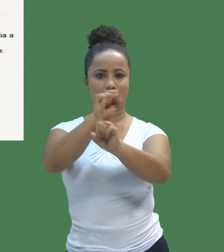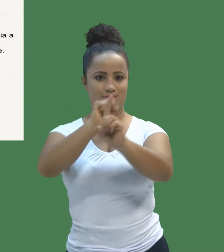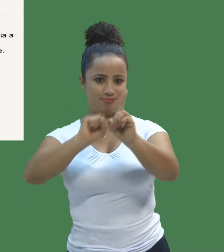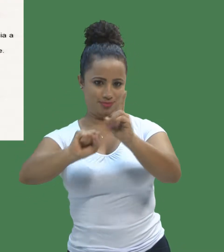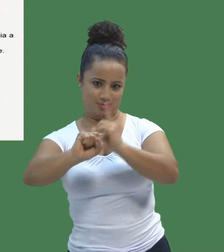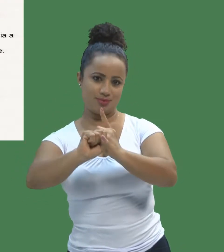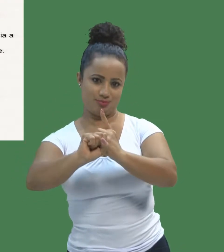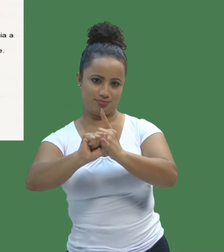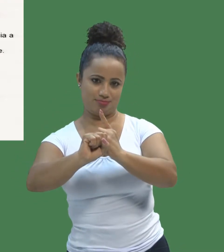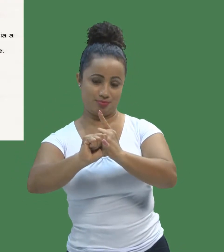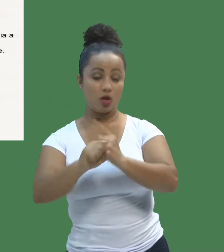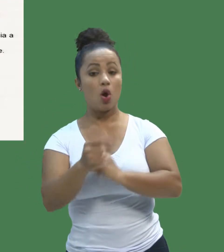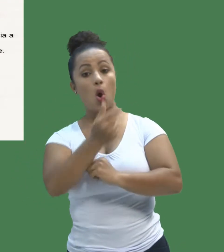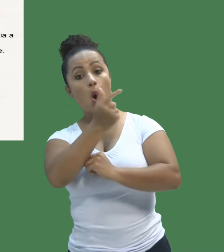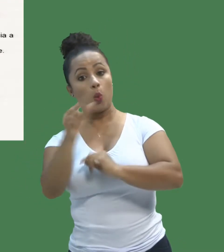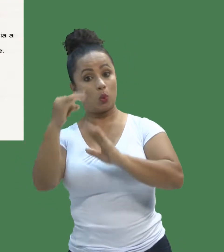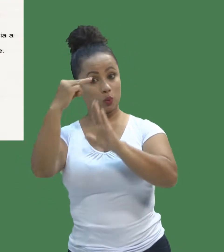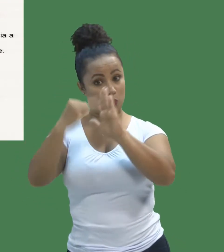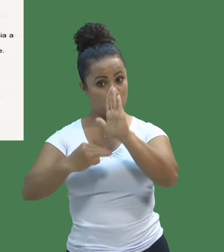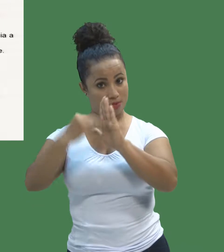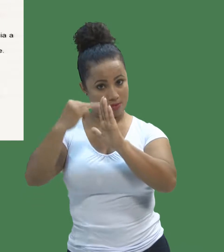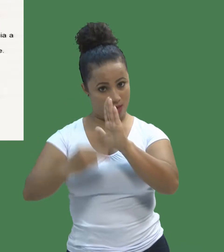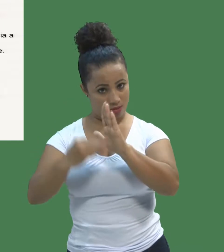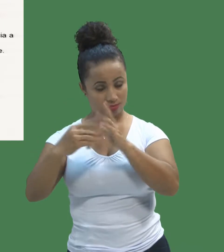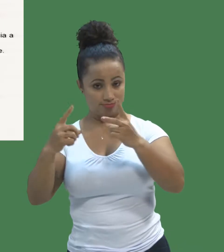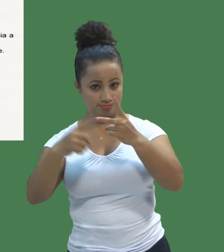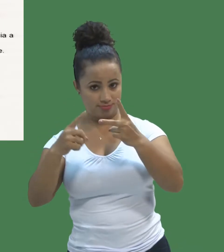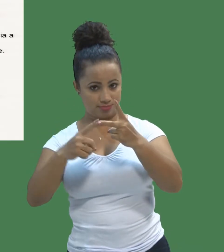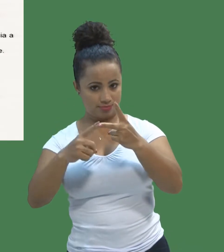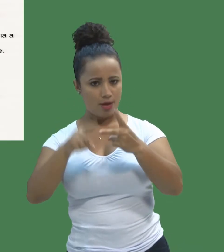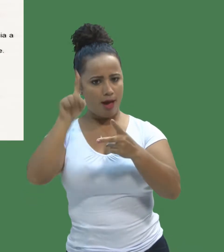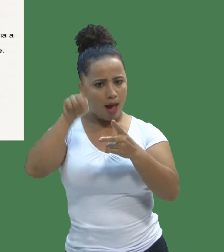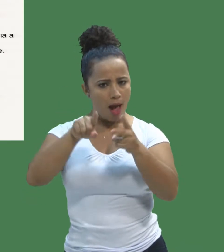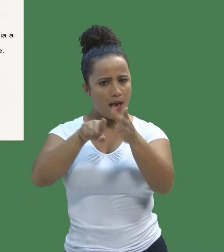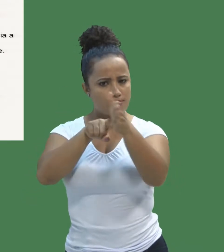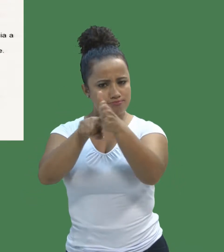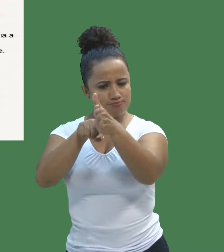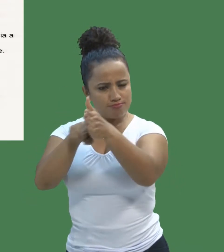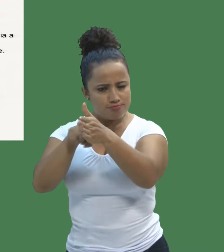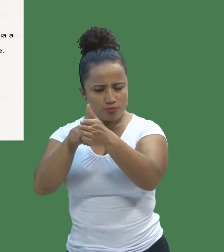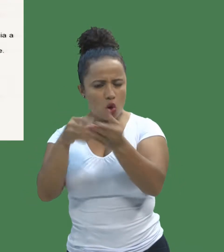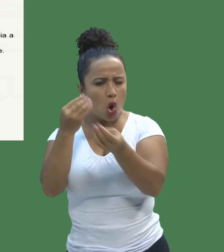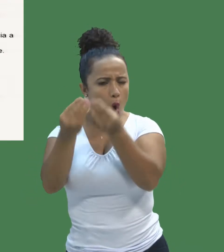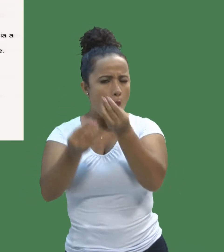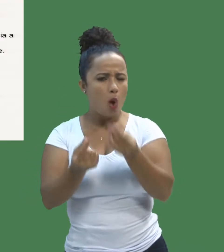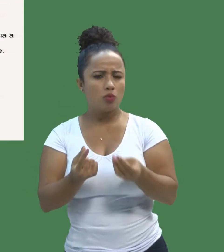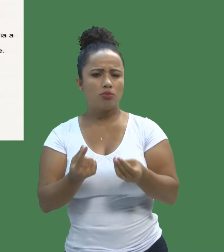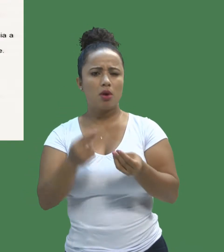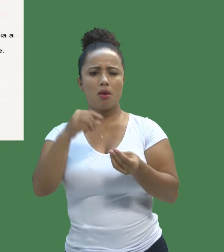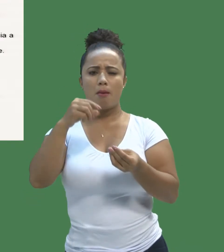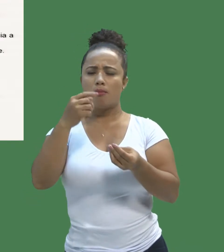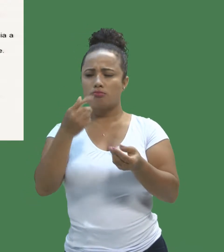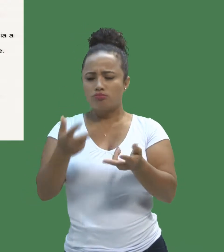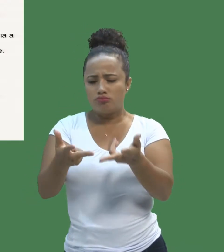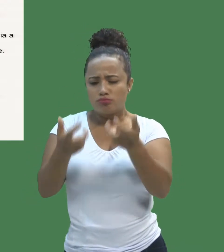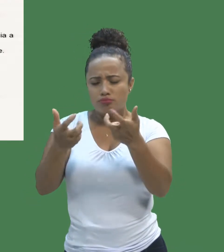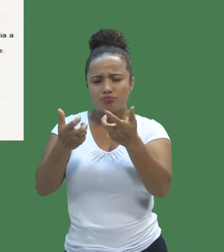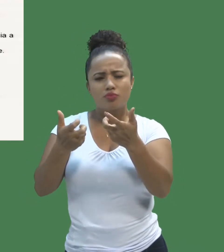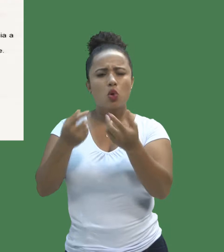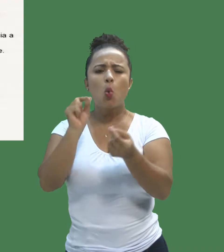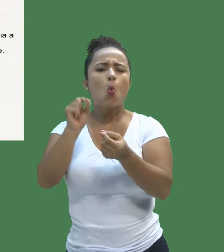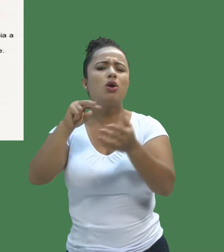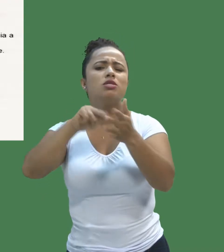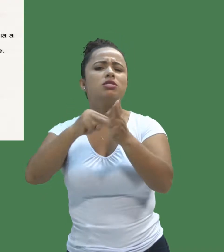é o materialismo histórico. Mas o que é mesmo materialismo histórico? O materialismo histórico de